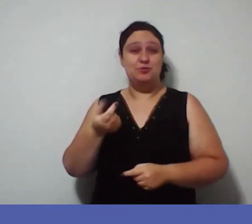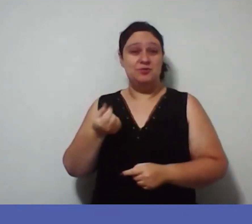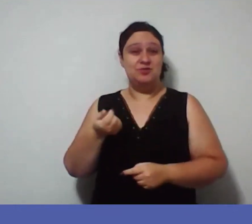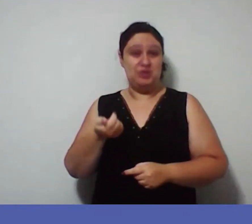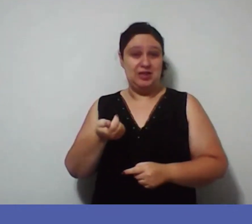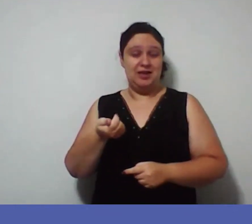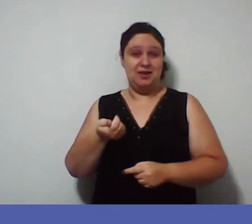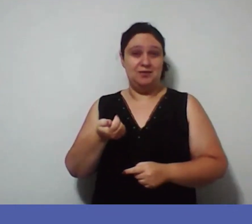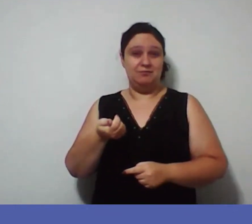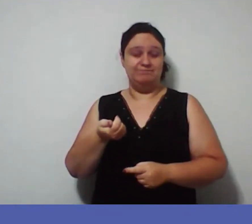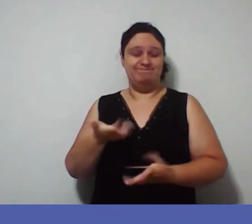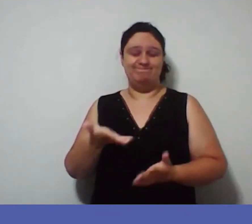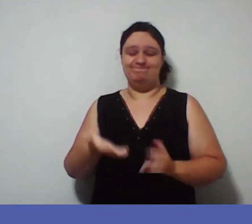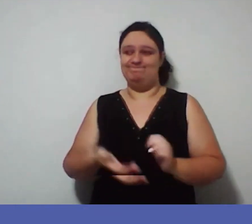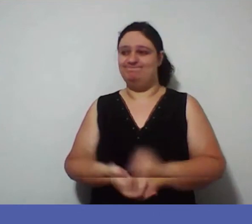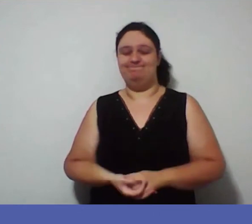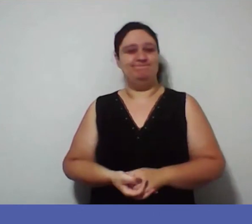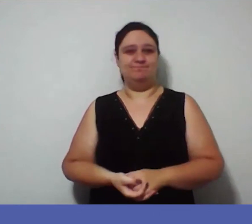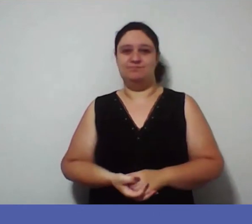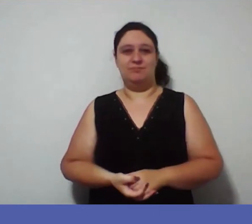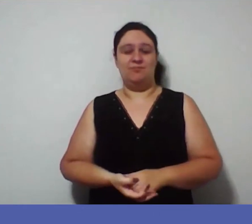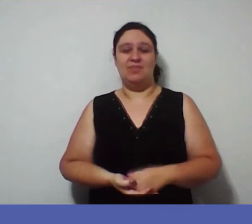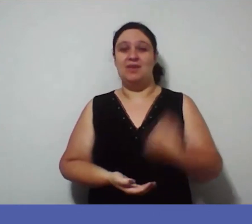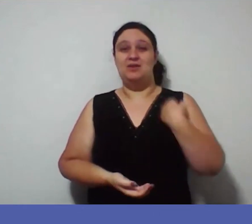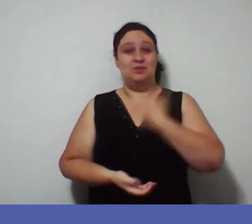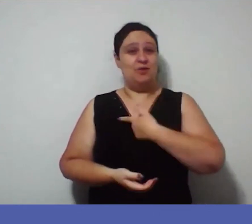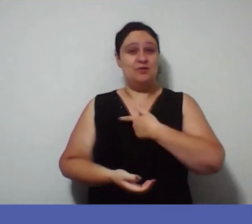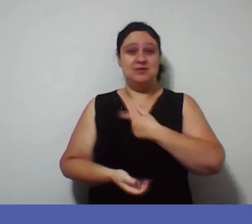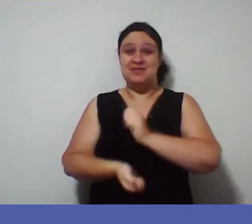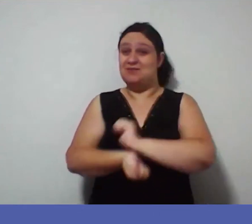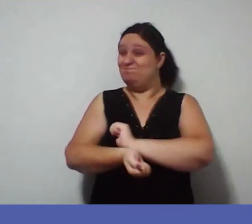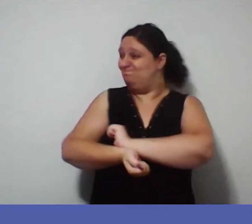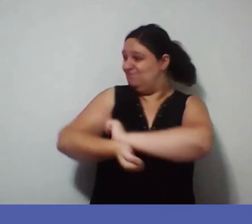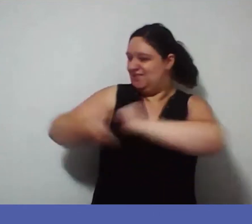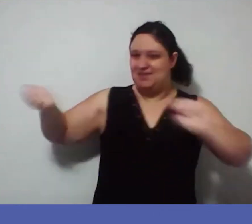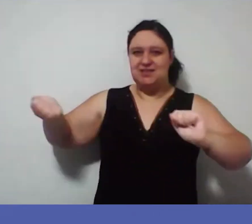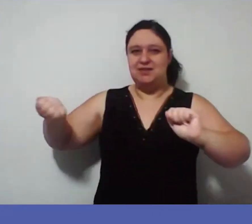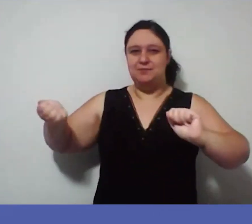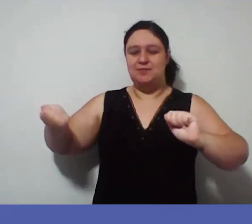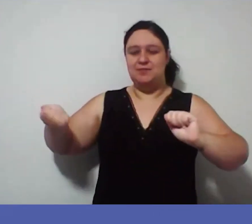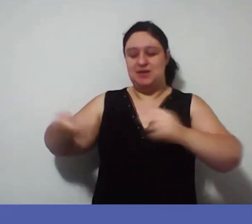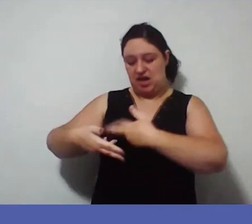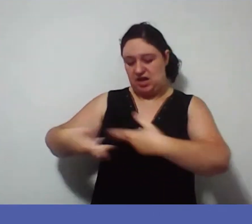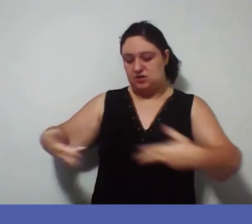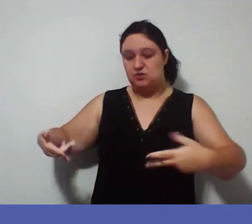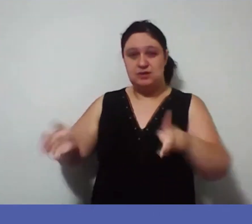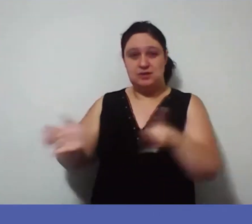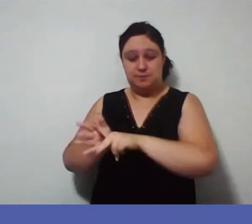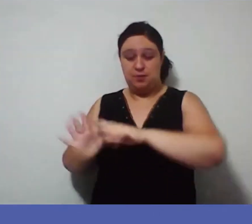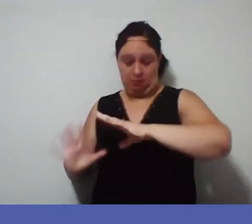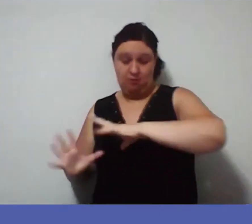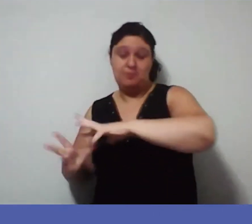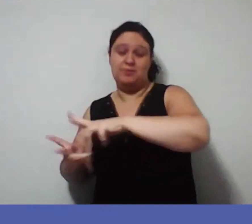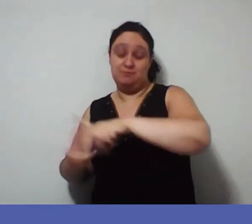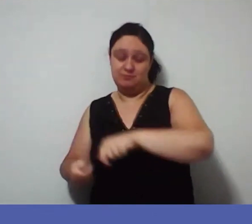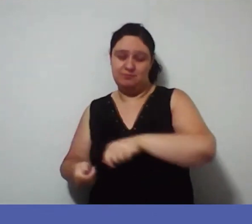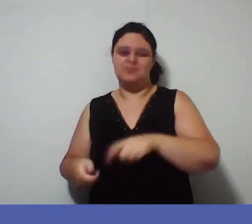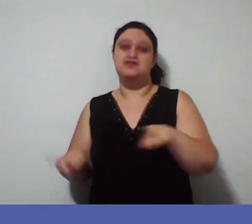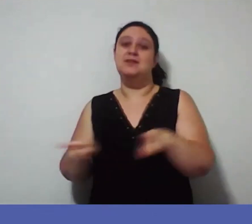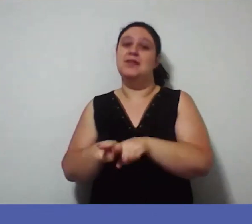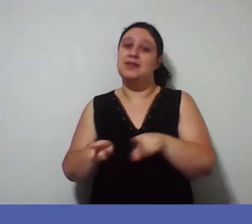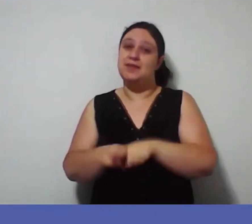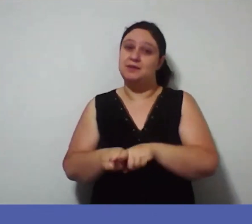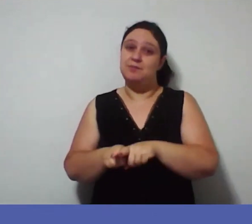irmão, se nós não nos libertamos ainda do apego às coisas materiais, também vamos ter muita dificuldade na edificação